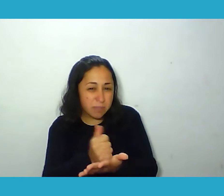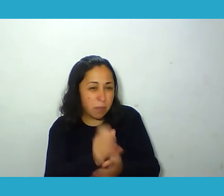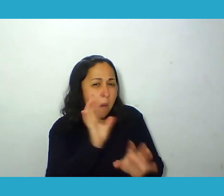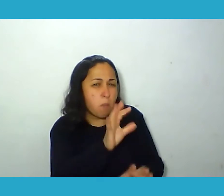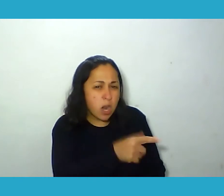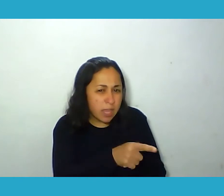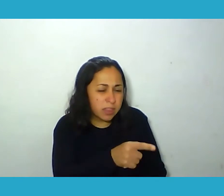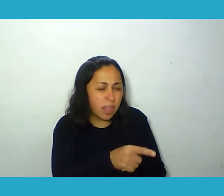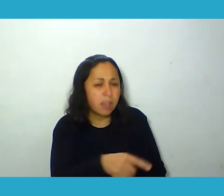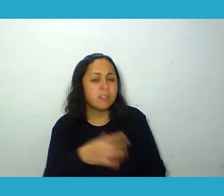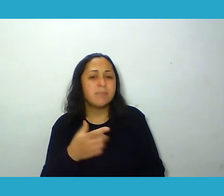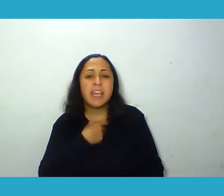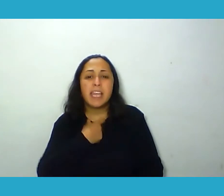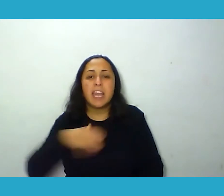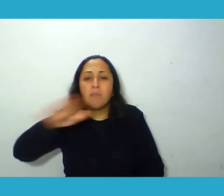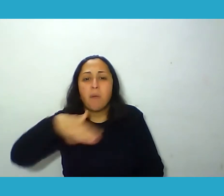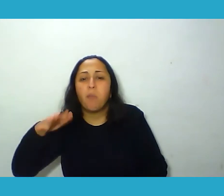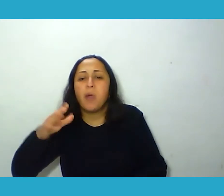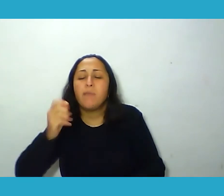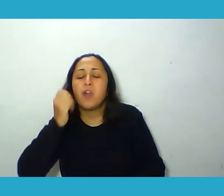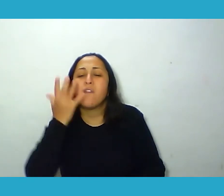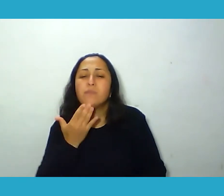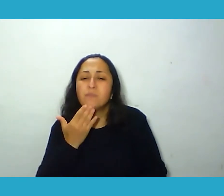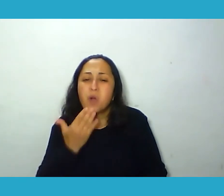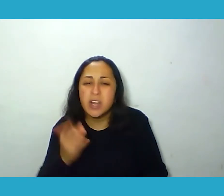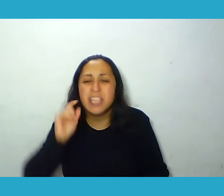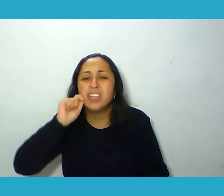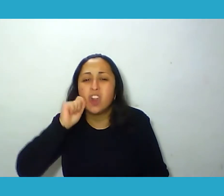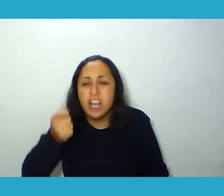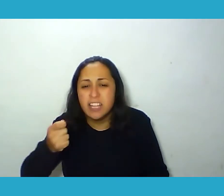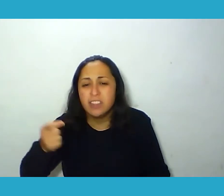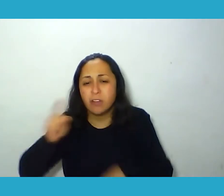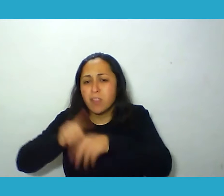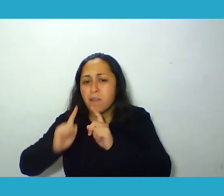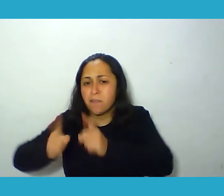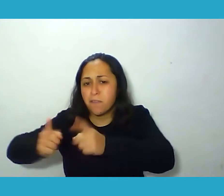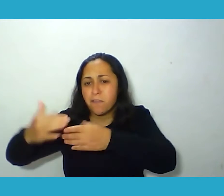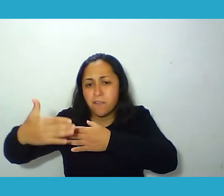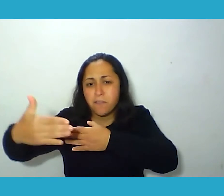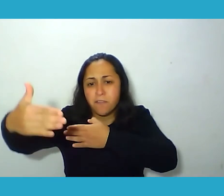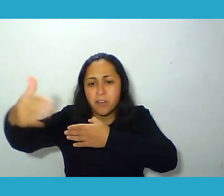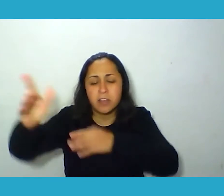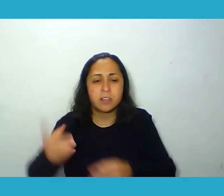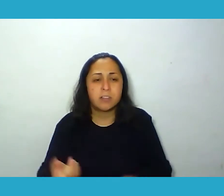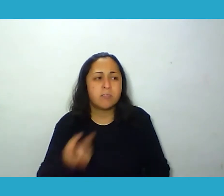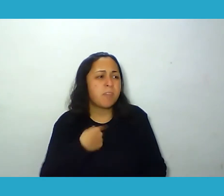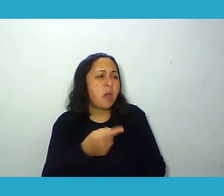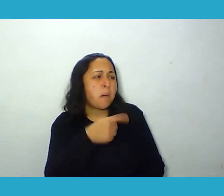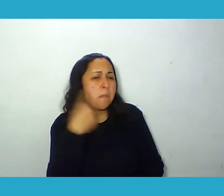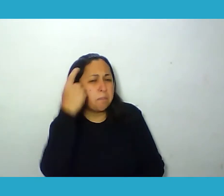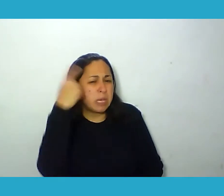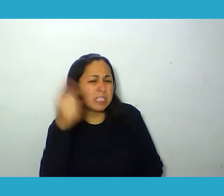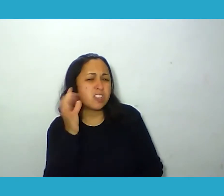más bonito, sustentable y a largo plazo. Quiere comentar que se los tilda de